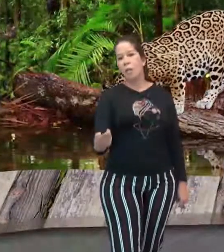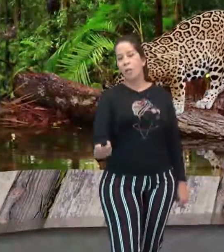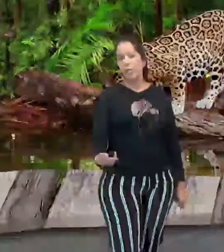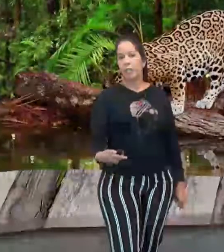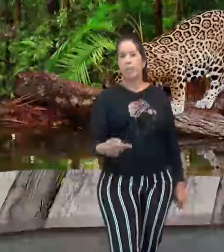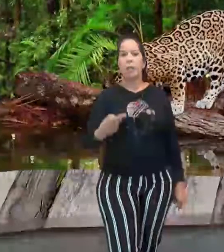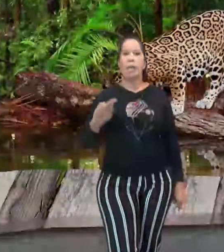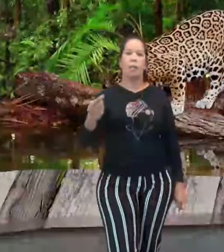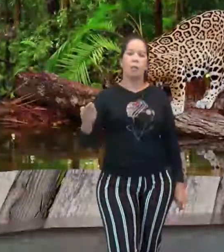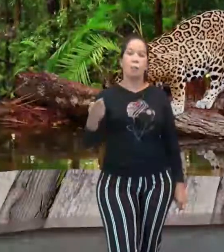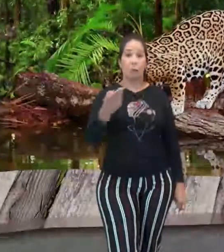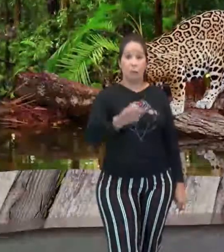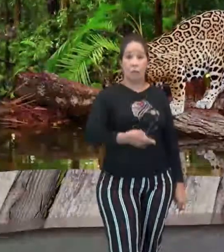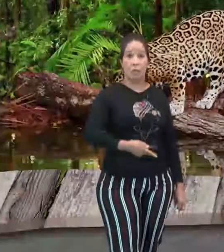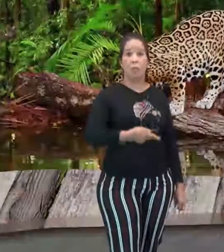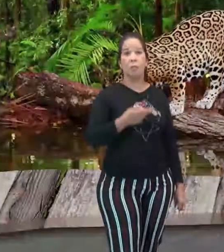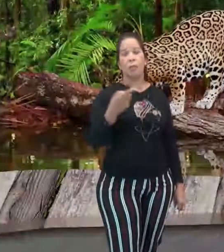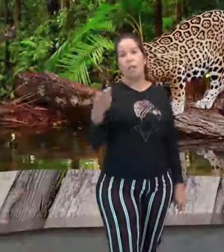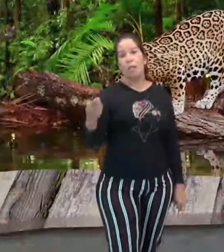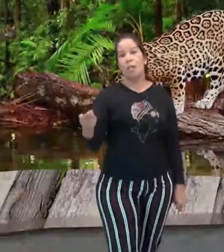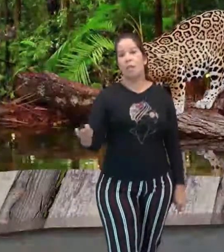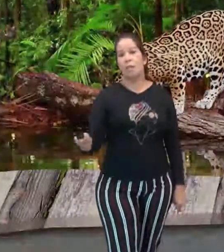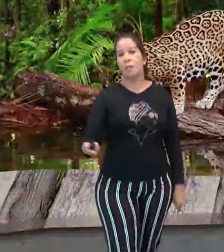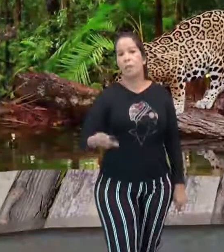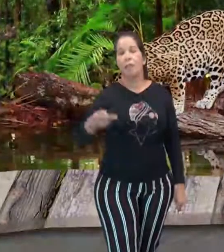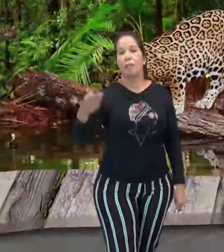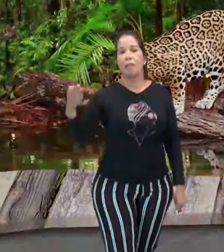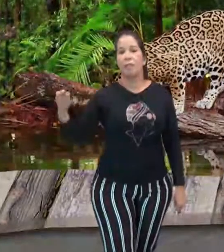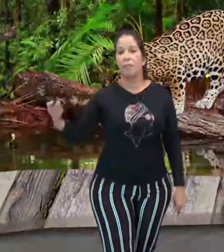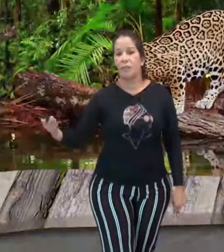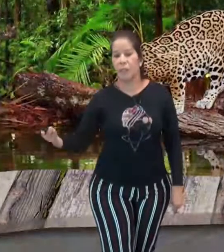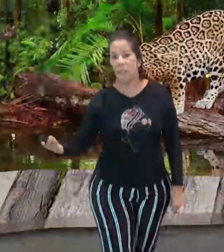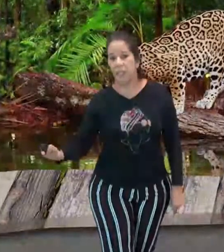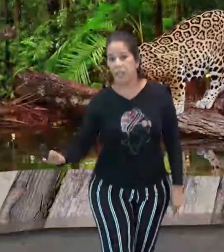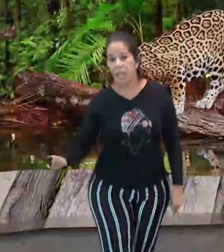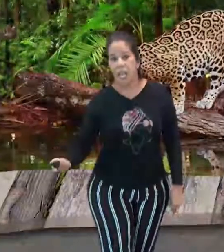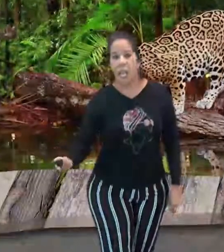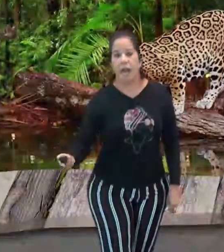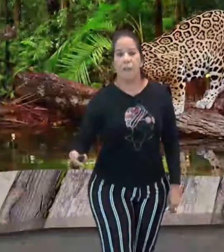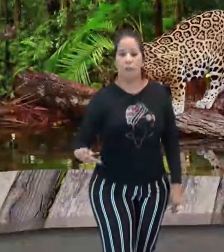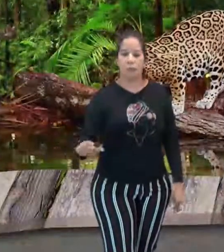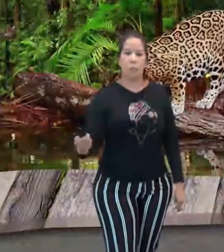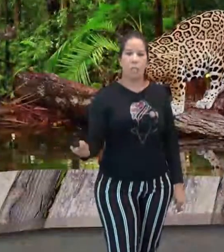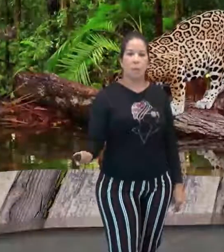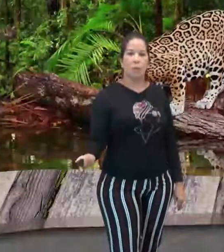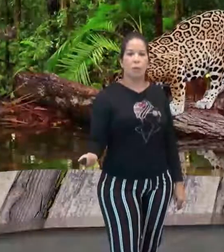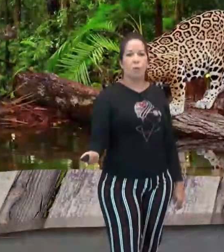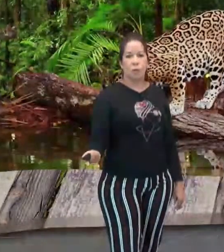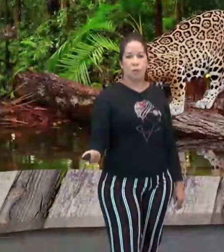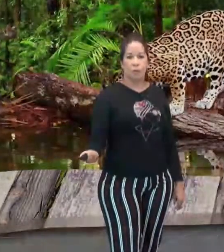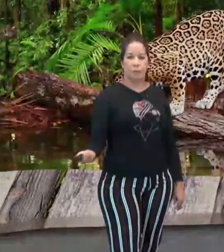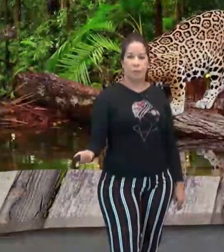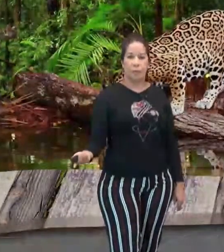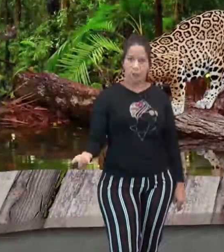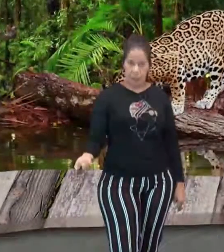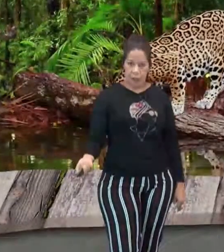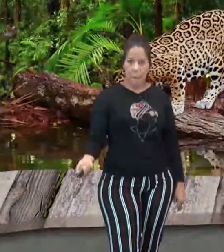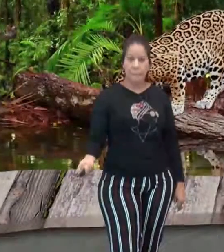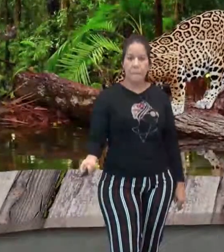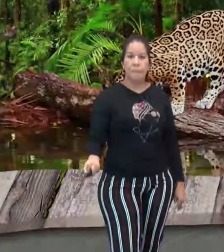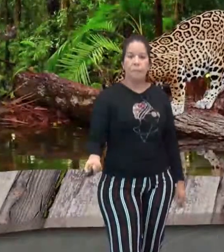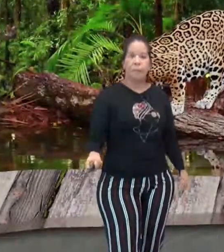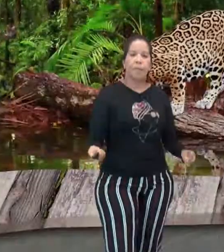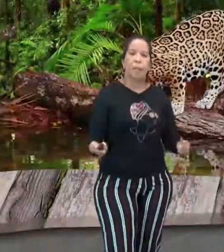multiplicação, crescimento, maturação, né? Crescimento, aí você vai ter a formação dos espermatozoides,